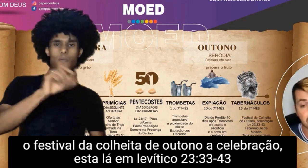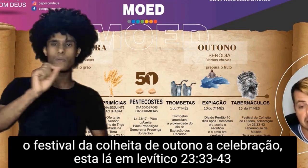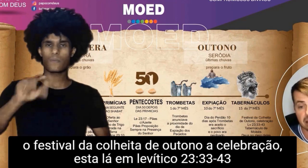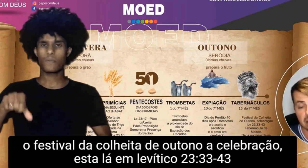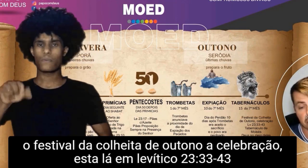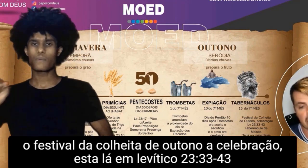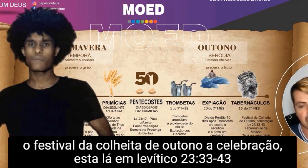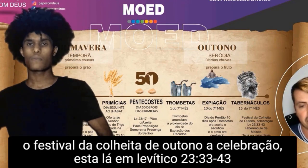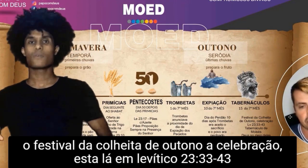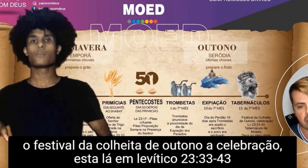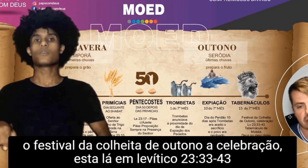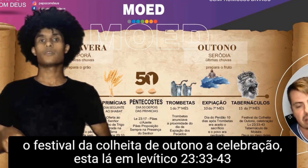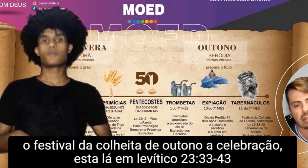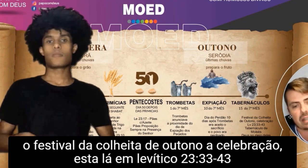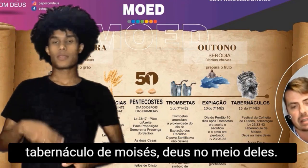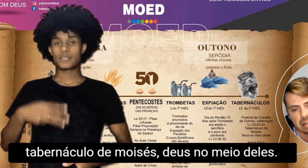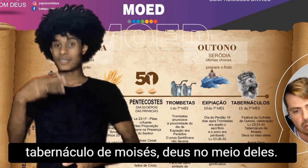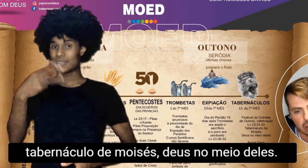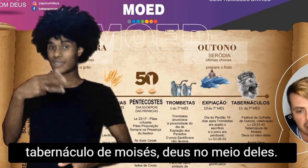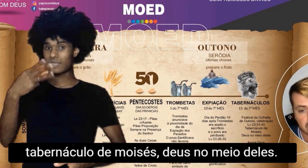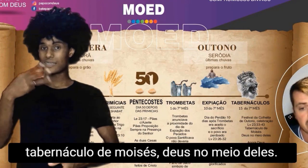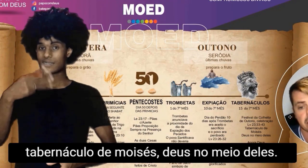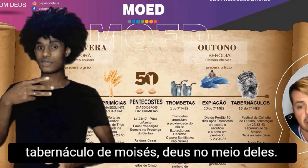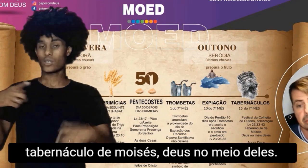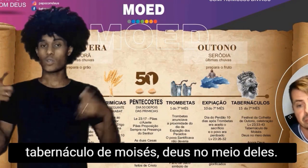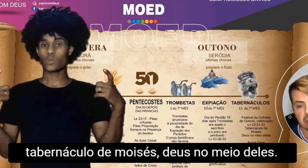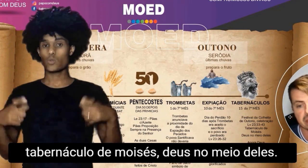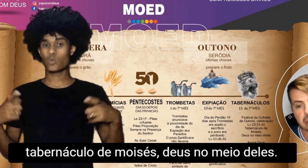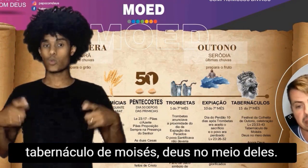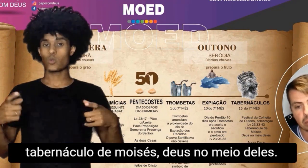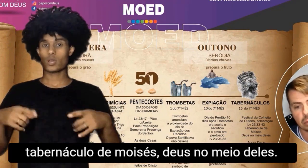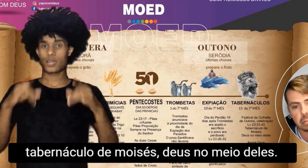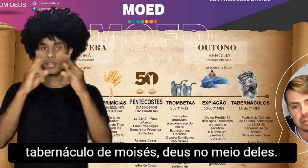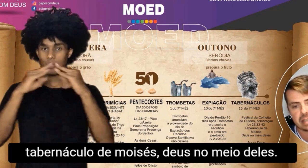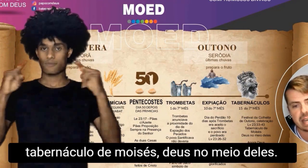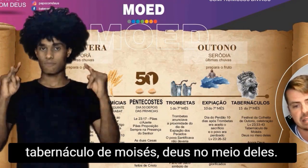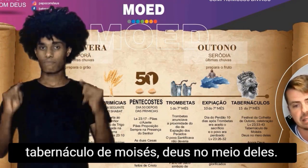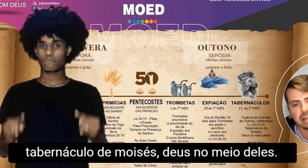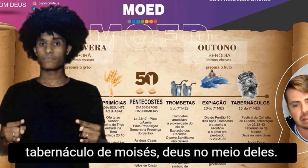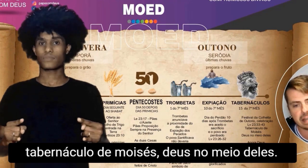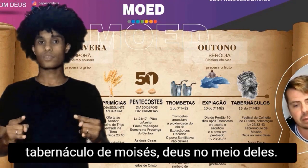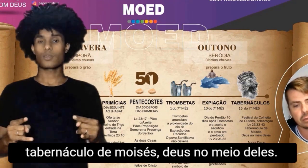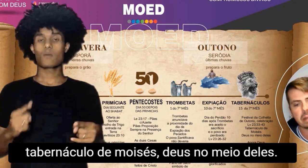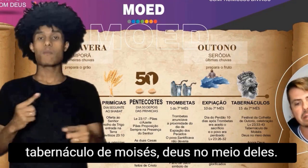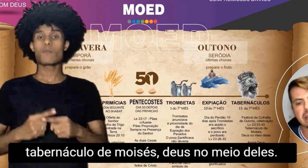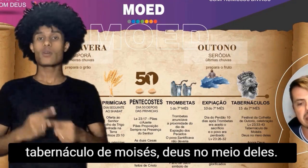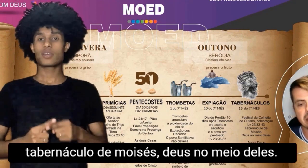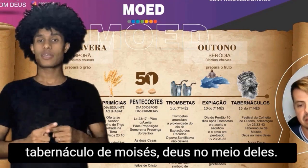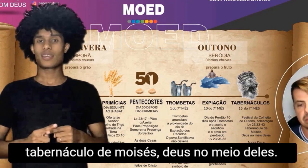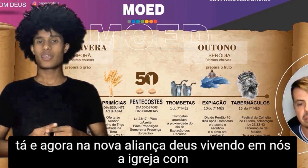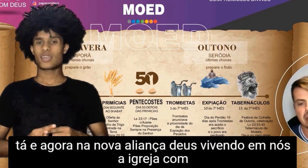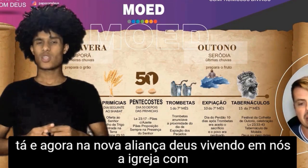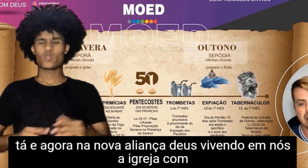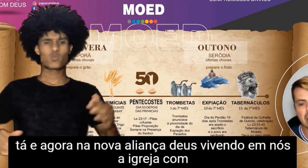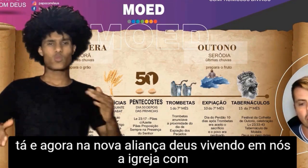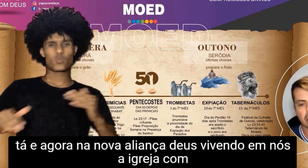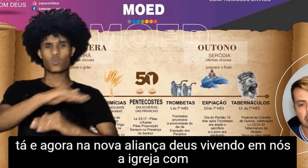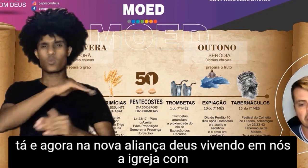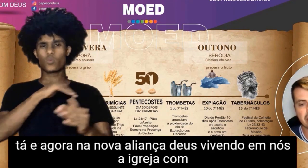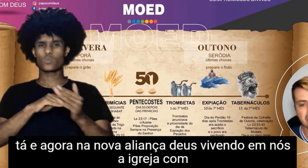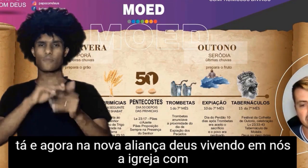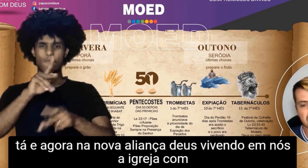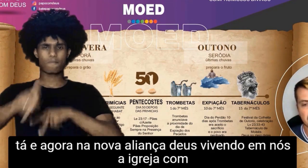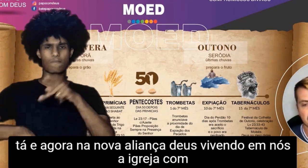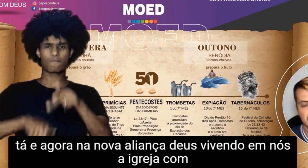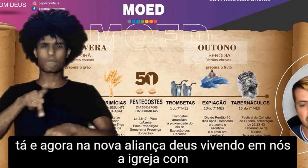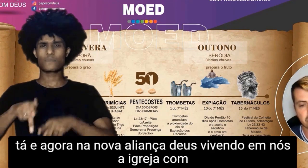a celebração, está lá em Levíticos 23, do 33 ao 43, tabernáculo de Moisés, Deus no meio deles, tá? E agora na